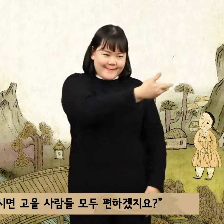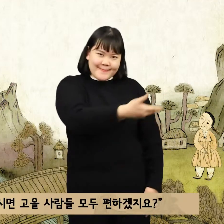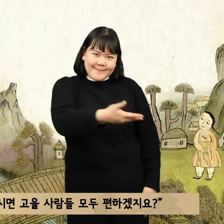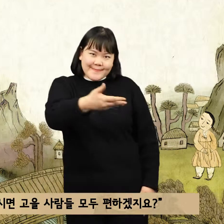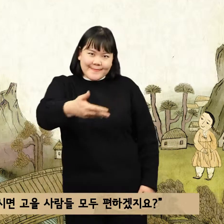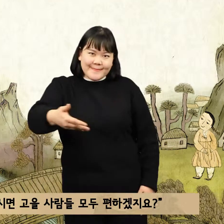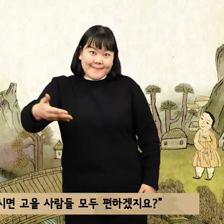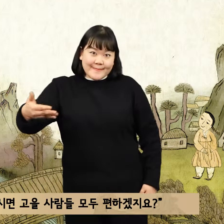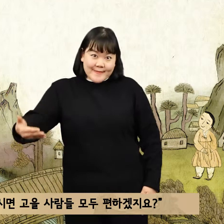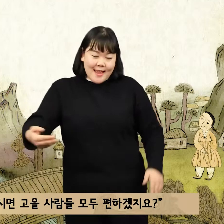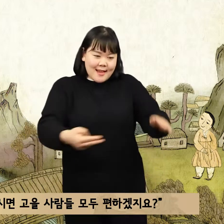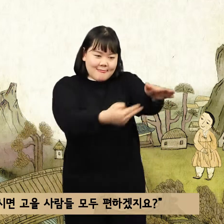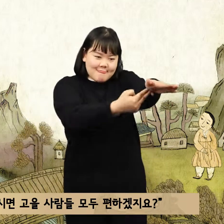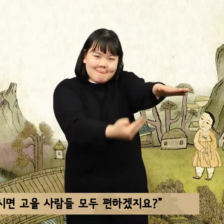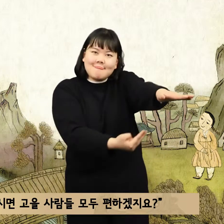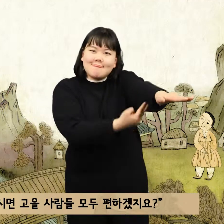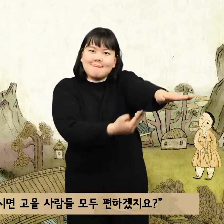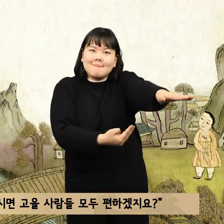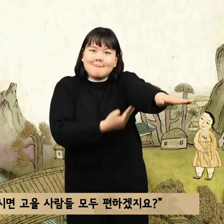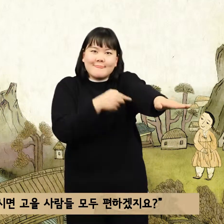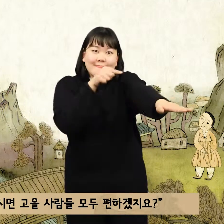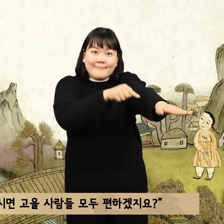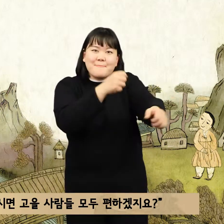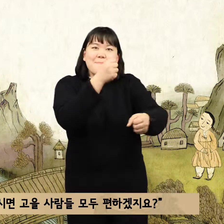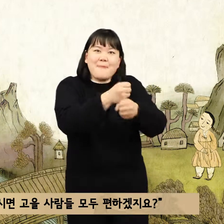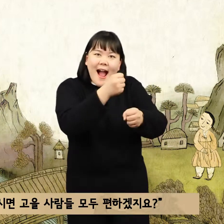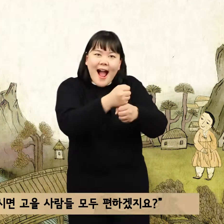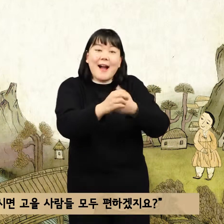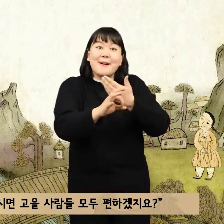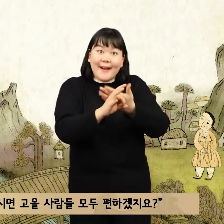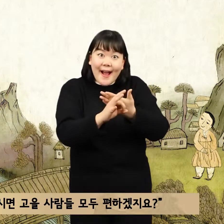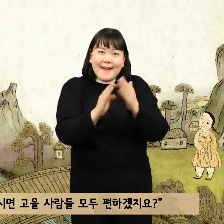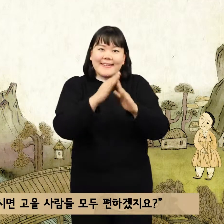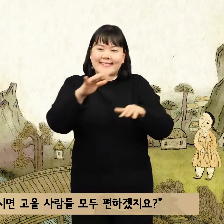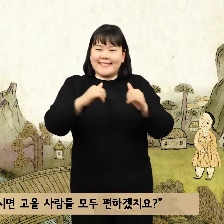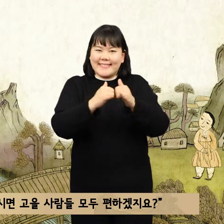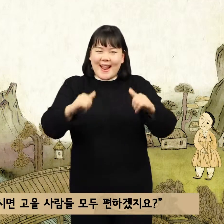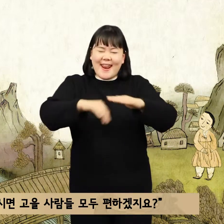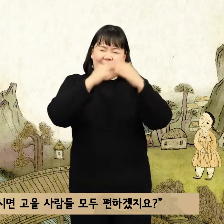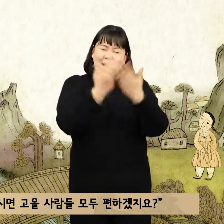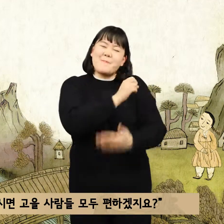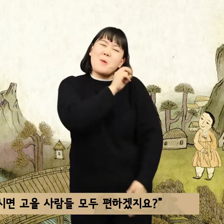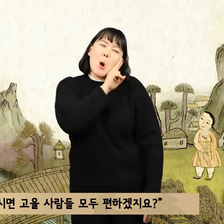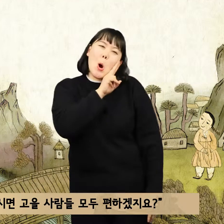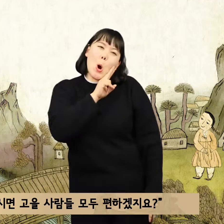개울 위에 다리를 놓아주시면 고을 사람들 모두 편하겠지요?